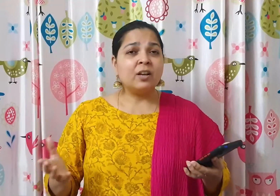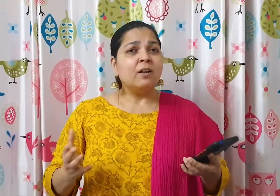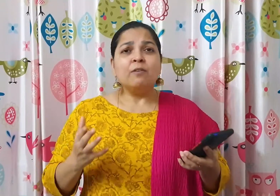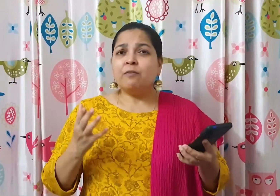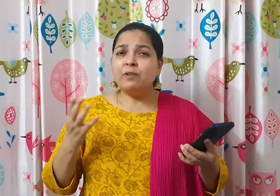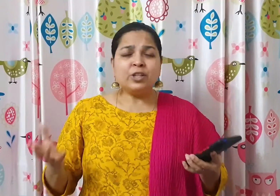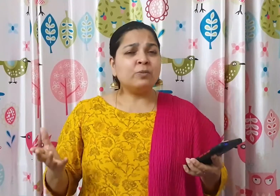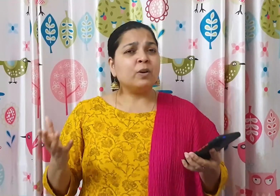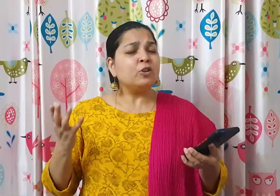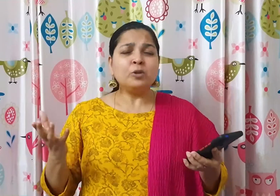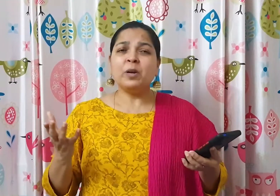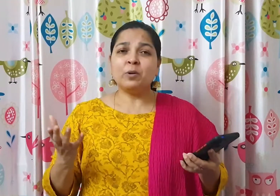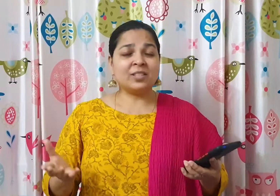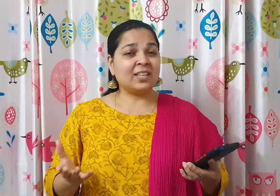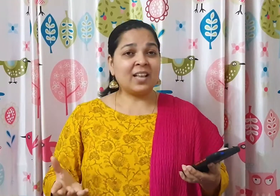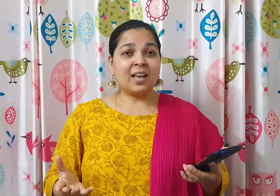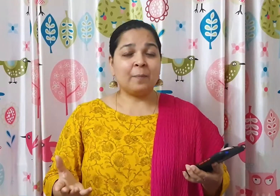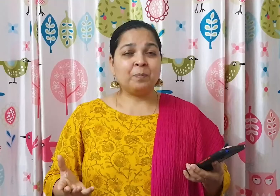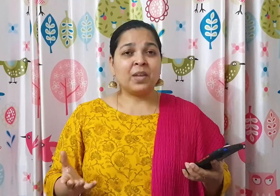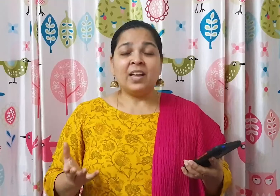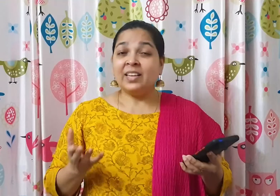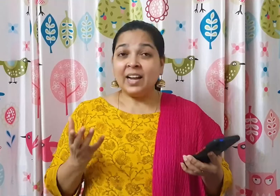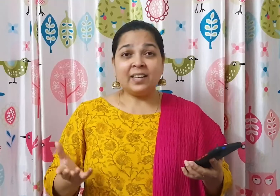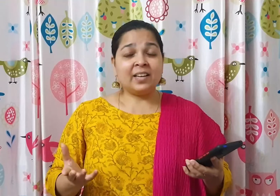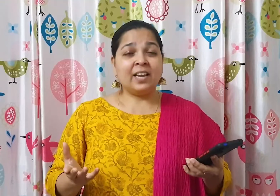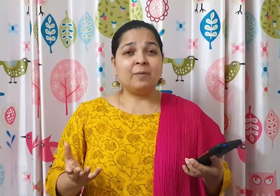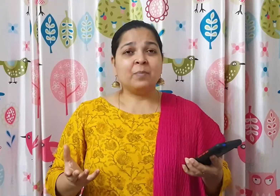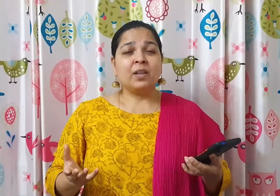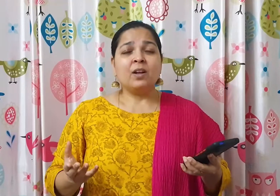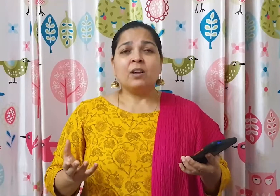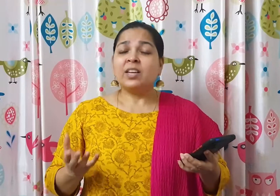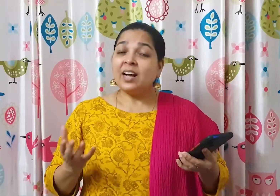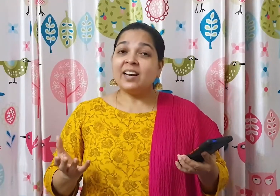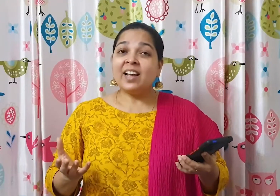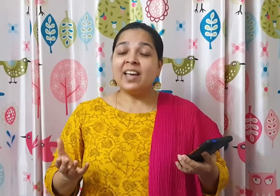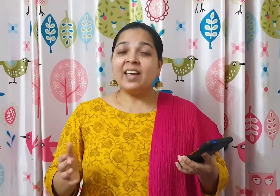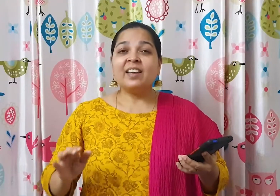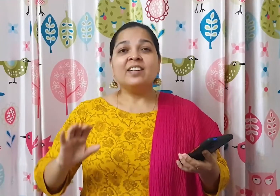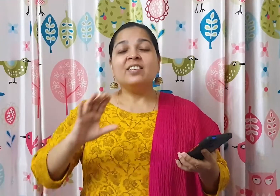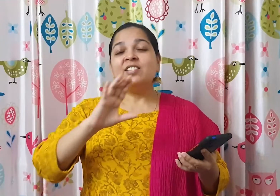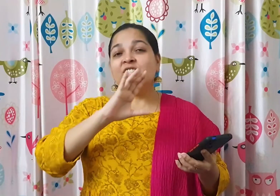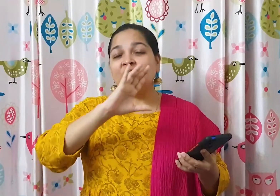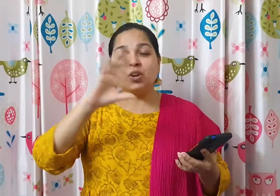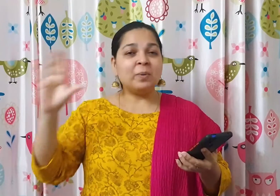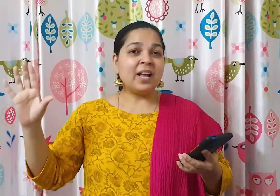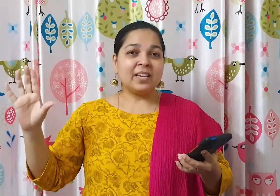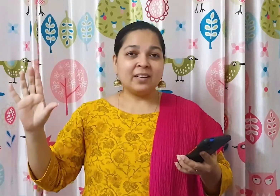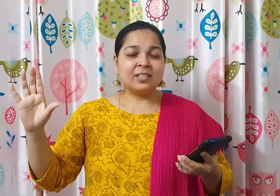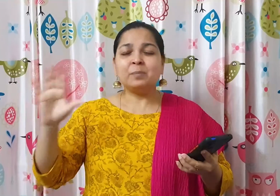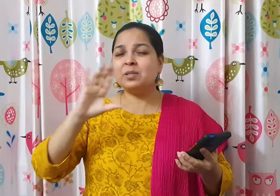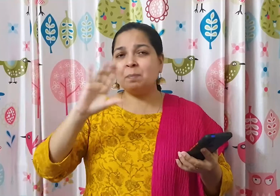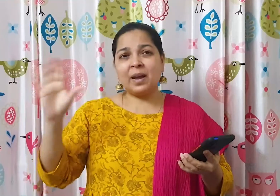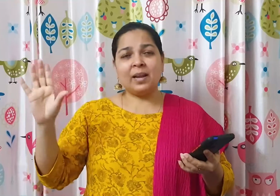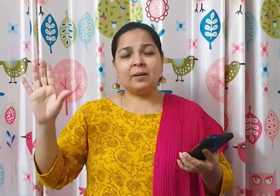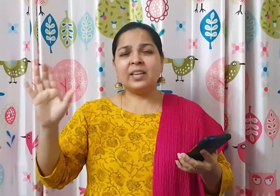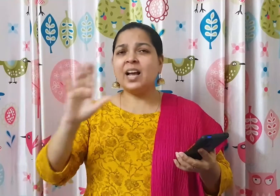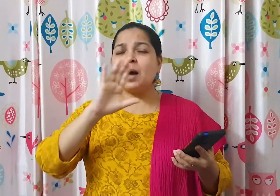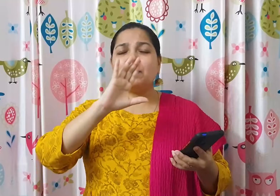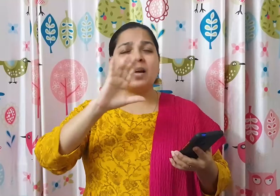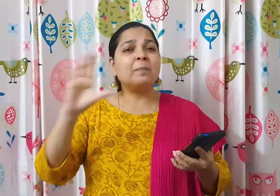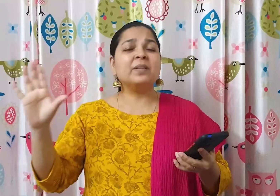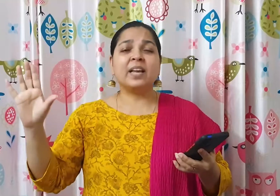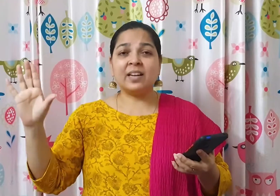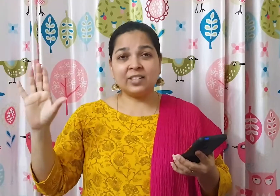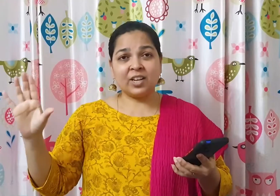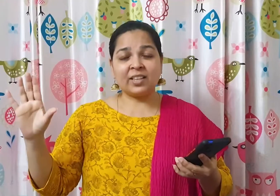পৰিস্থিতি, আপোনাৰ নগৰ, আপোনাৰ চহৰ, আপোনাৰ দেশ, গোটেই বিশ্ব, যিকোনো কথা হ'ব পাৰে। মনত থ'ব কি কৰিব